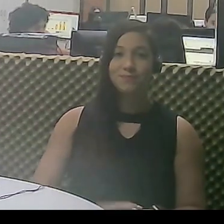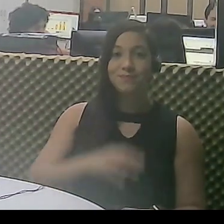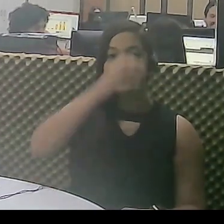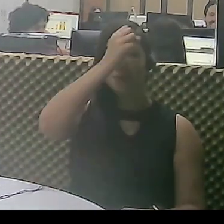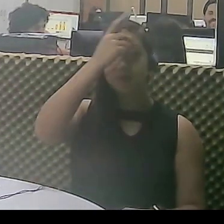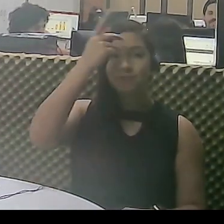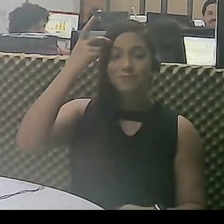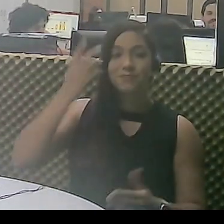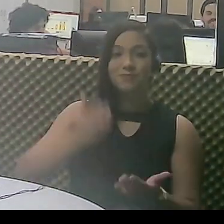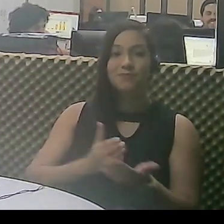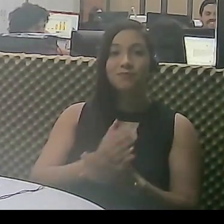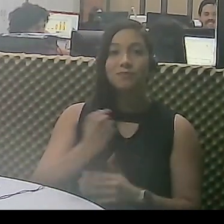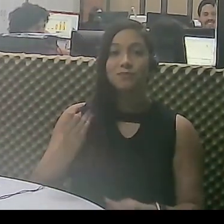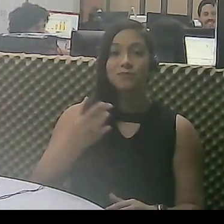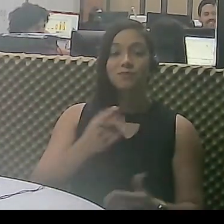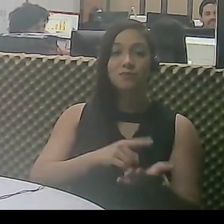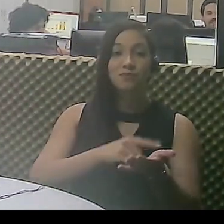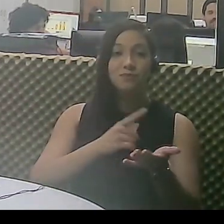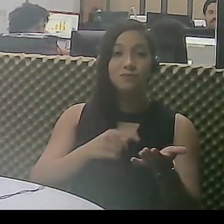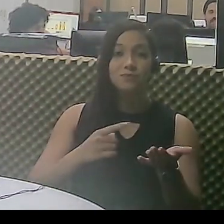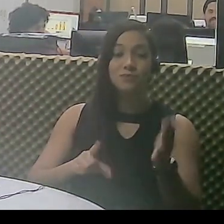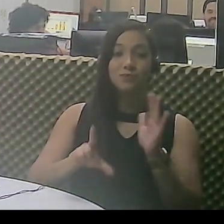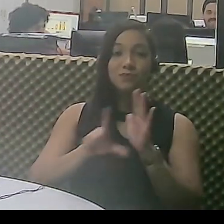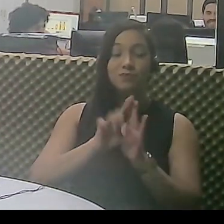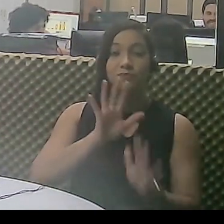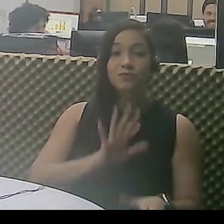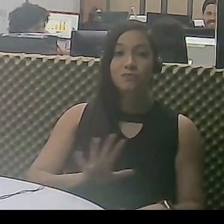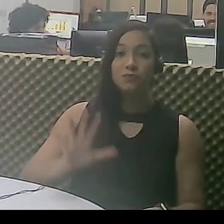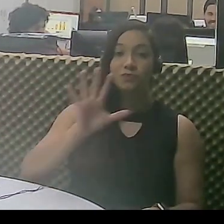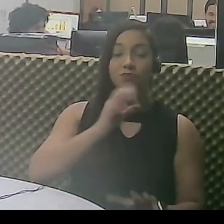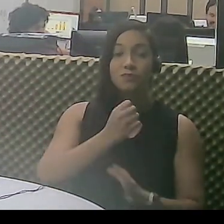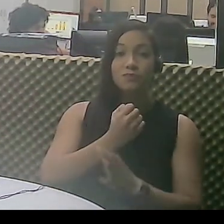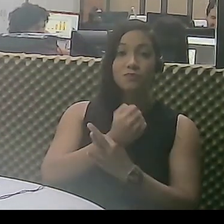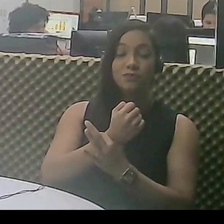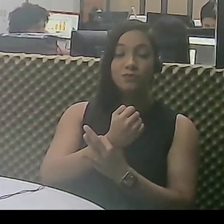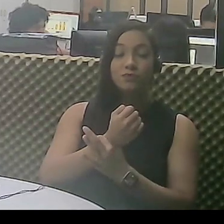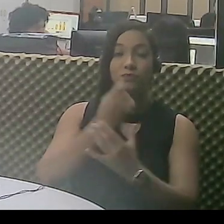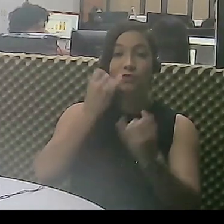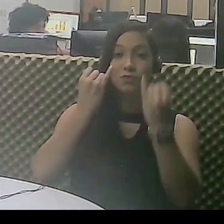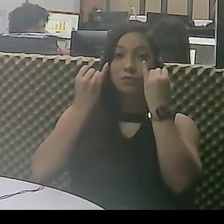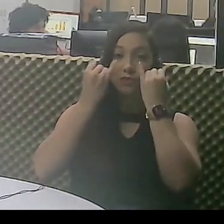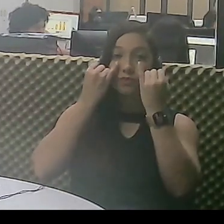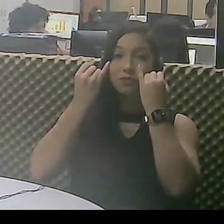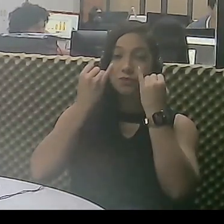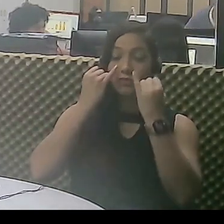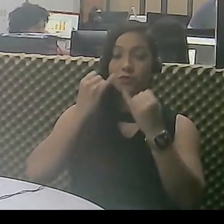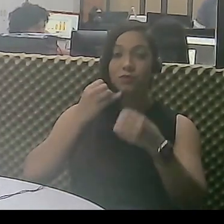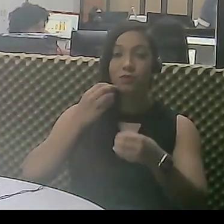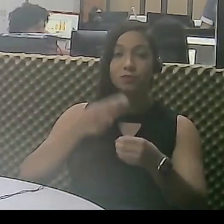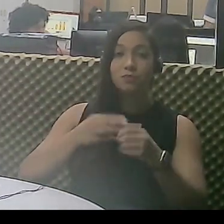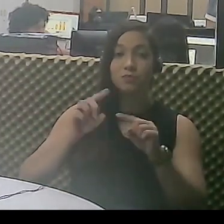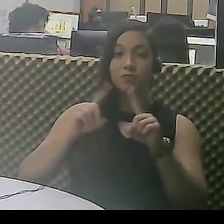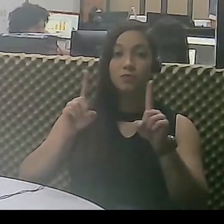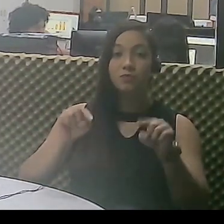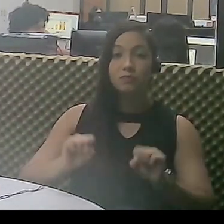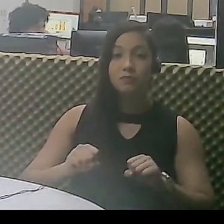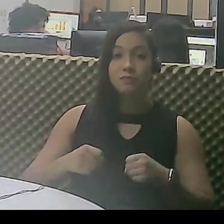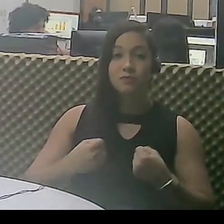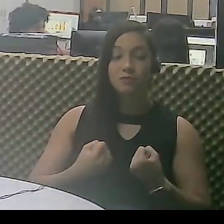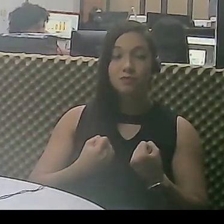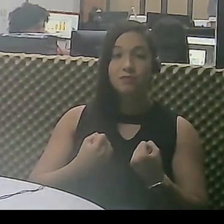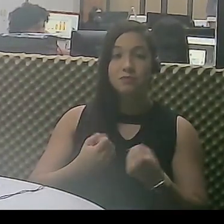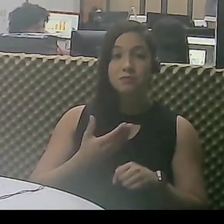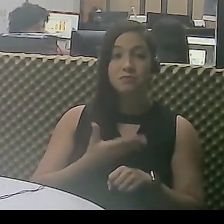Prefeitura lança nova cartilha sobre LGPD dos servidores municipais. Para reforçar as